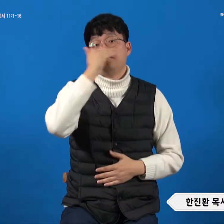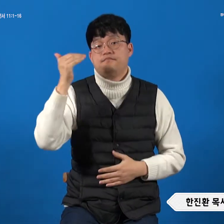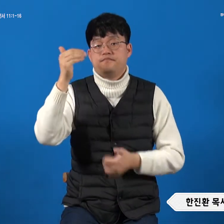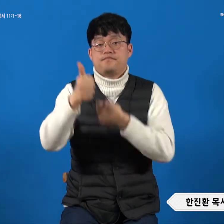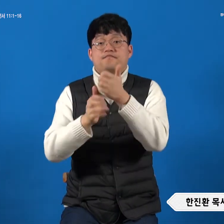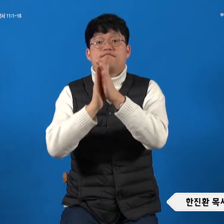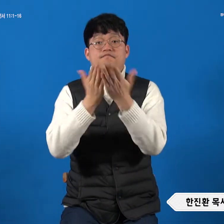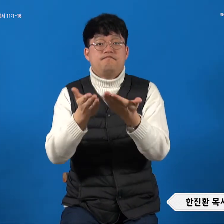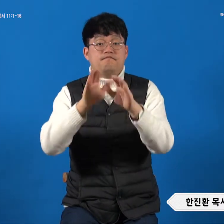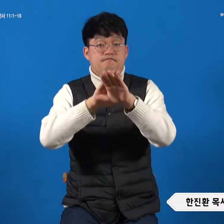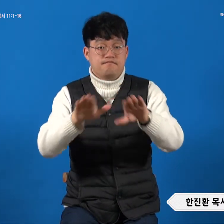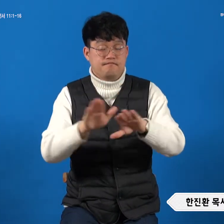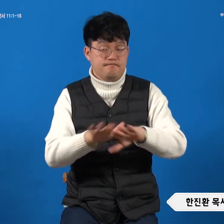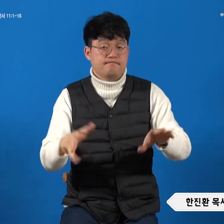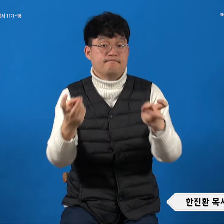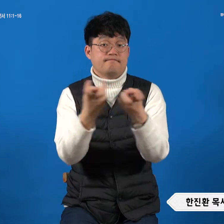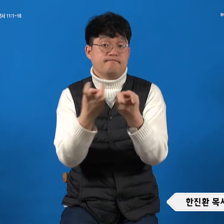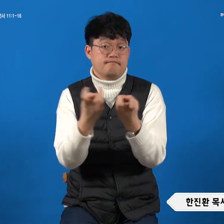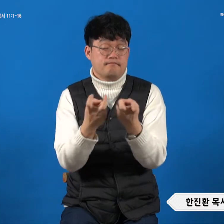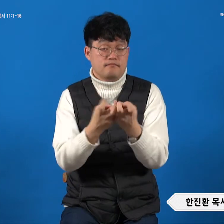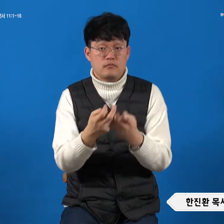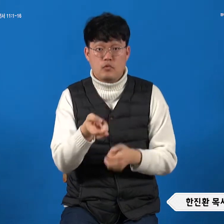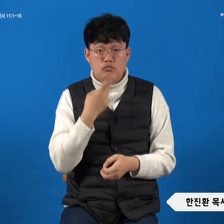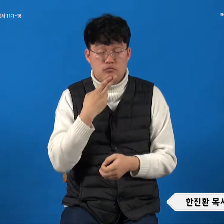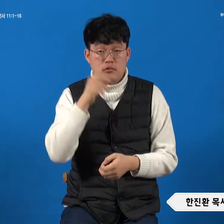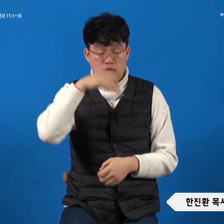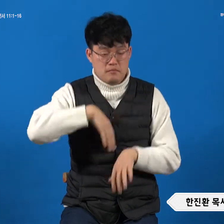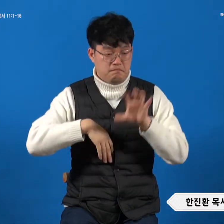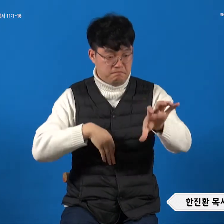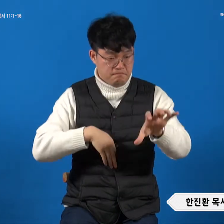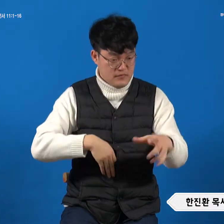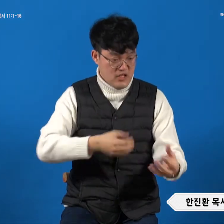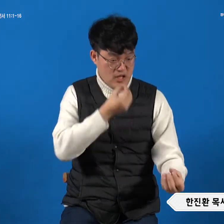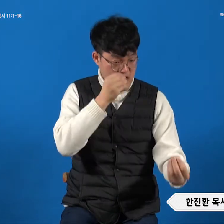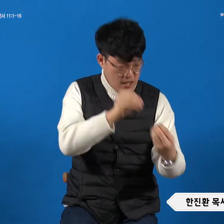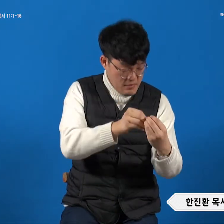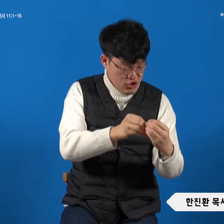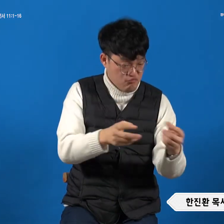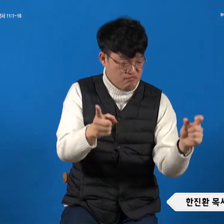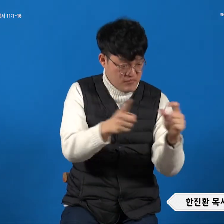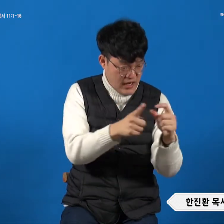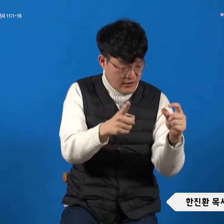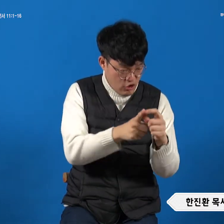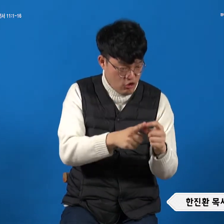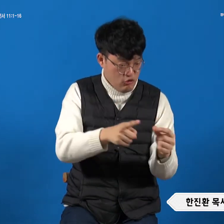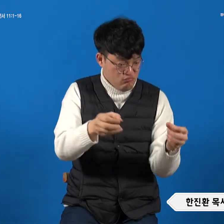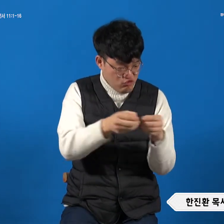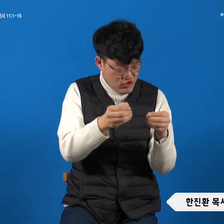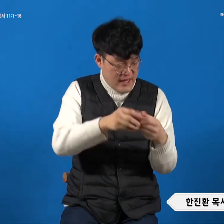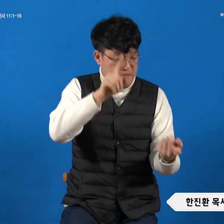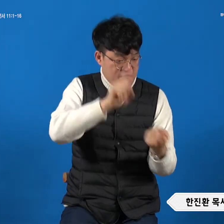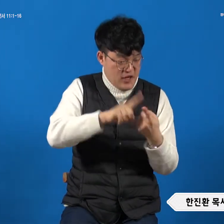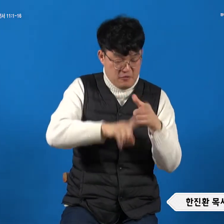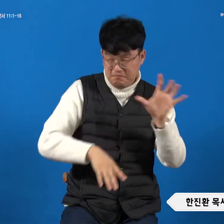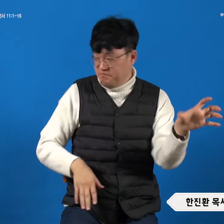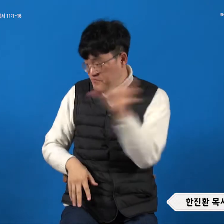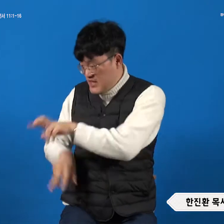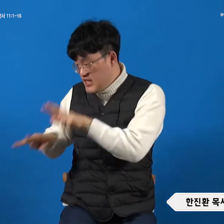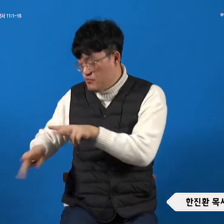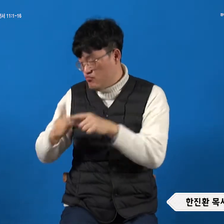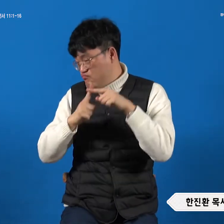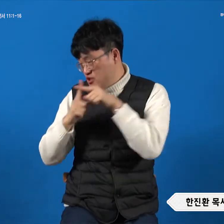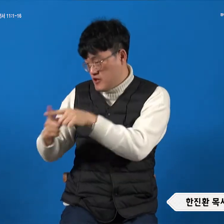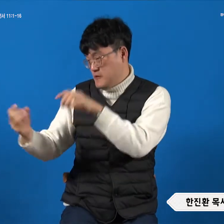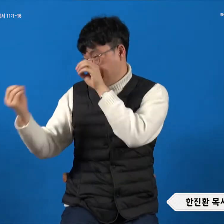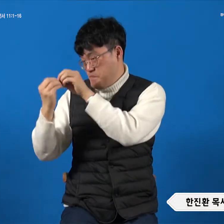그것이 바른 성경 해석법입니다. 그것이 아니고 여기 입맞춤 하라고 돼 있으니까 지금도